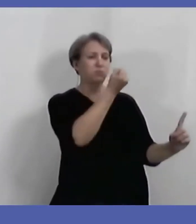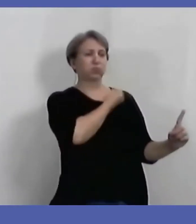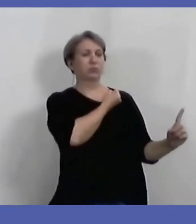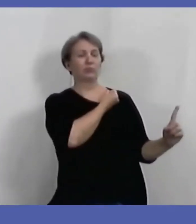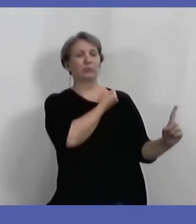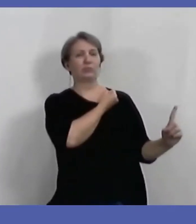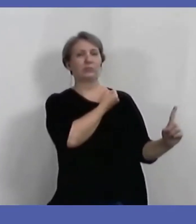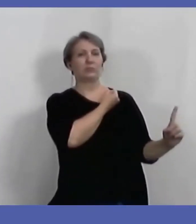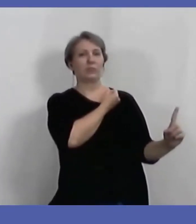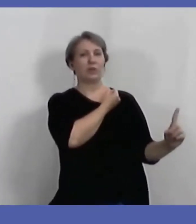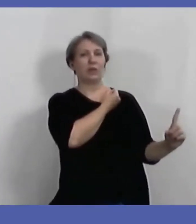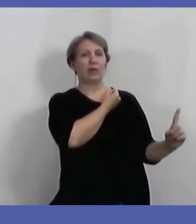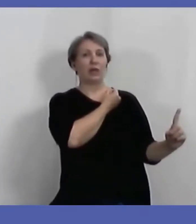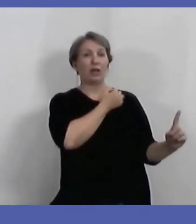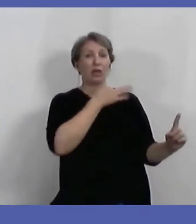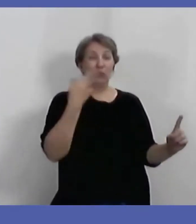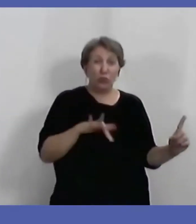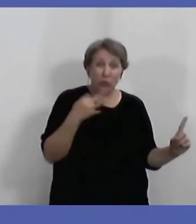Sem dor.